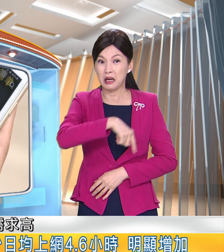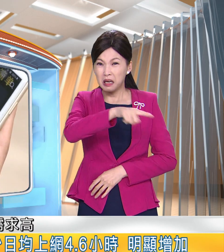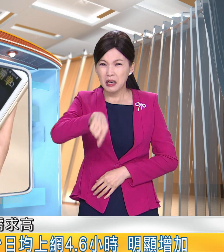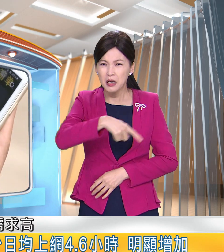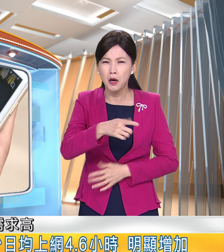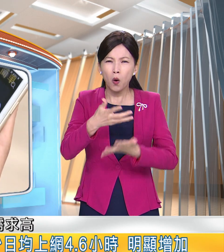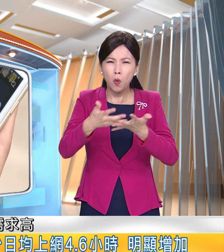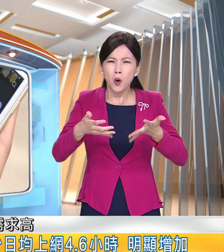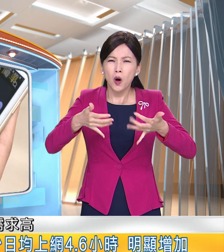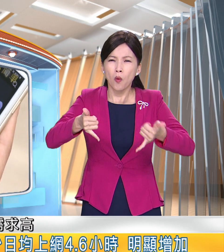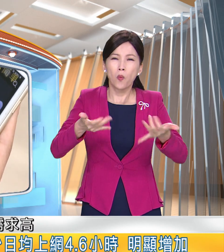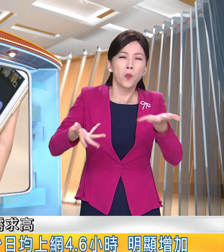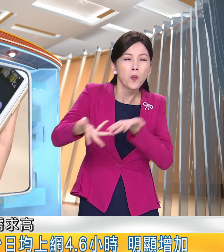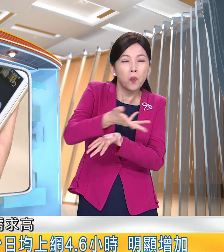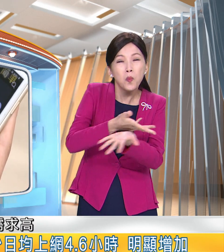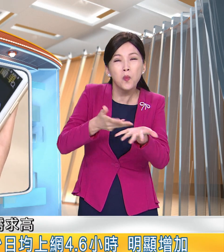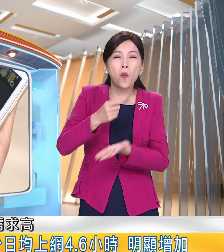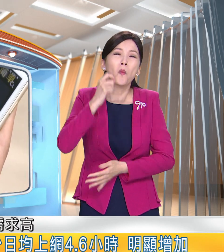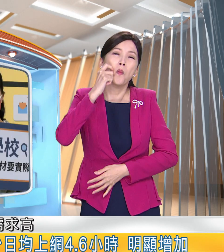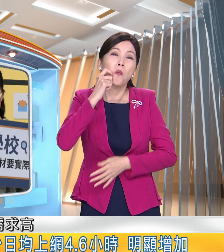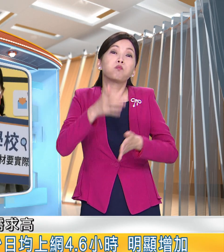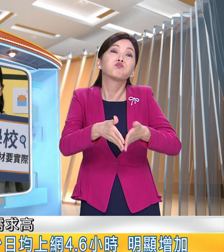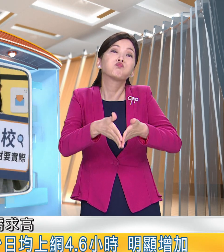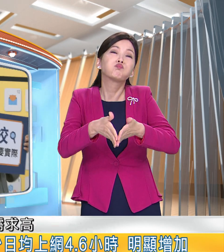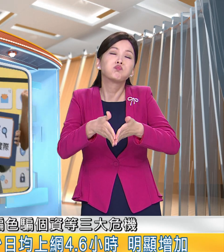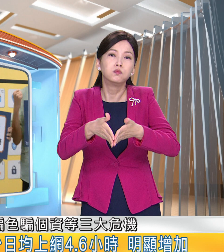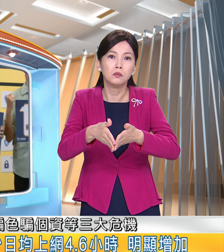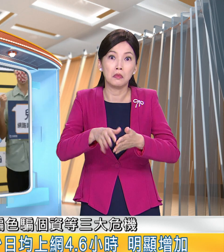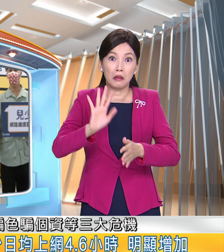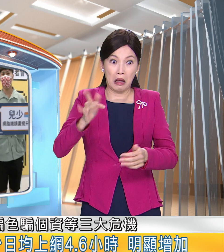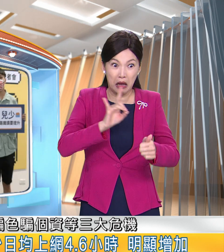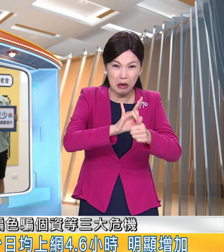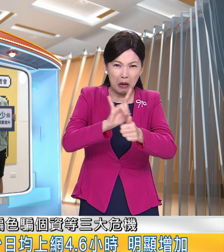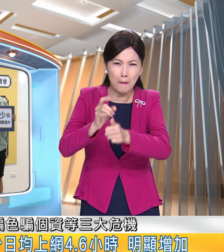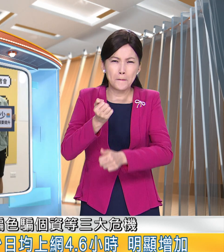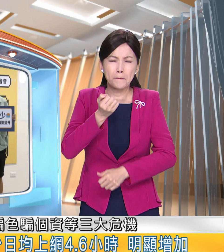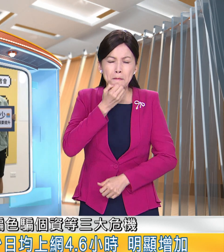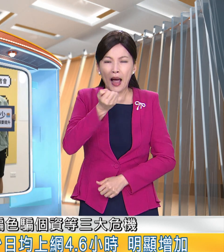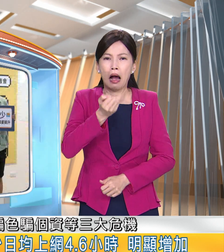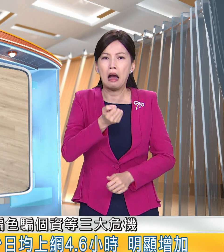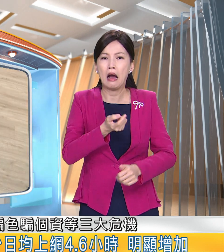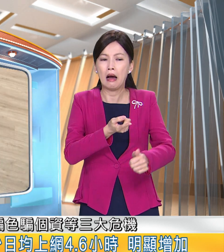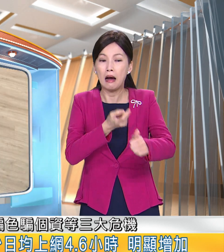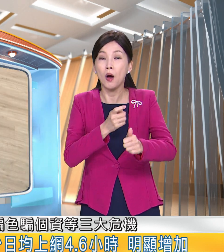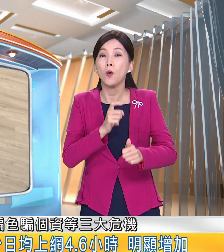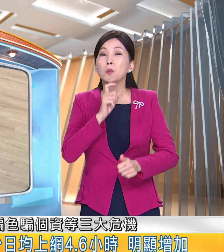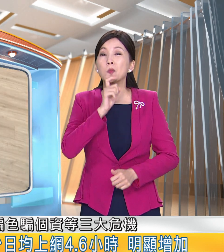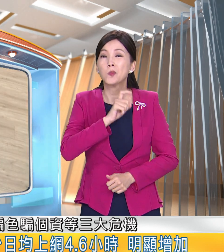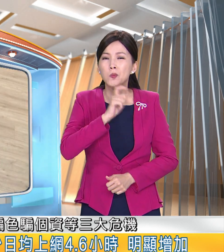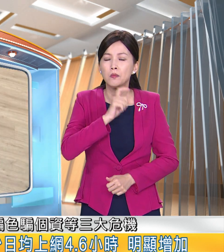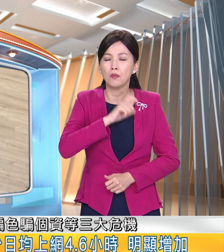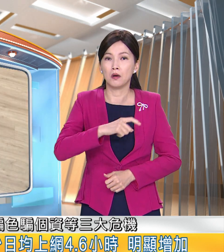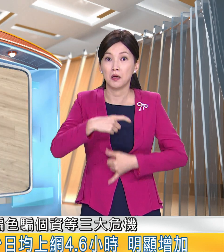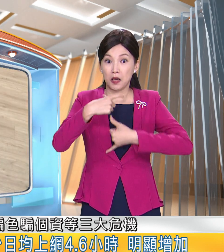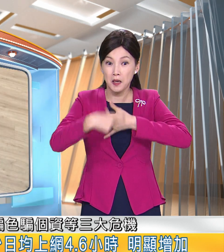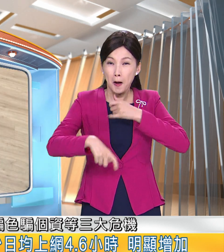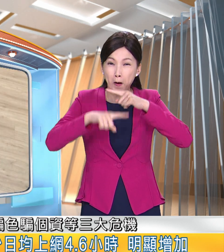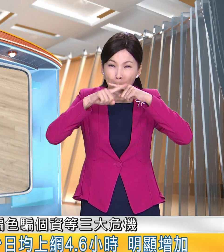儿少网络社交需求高，却也同时面临了骗财、骗色、骗个